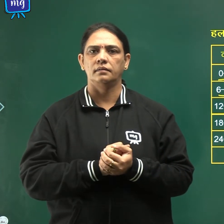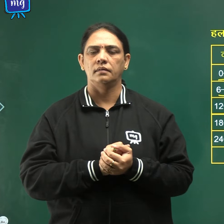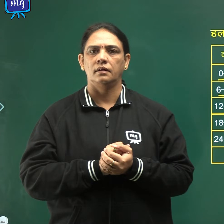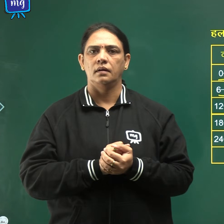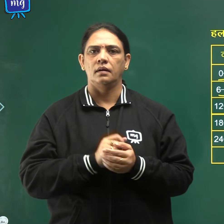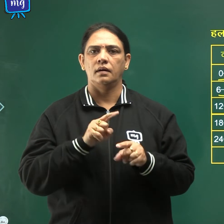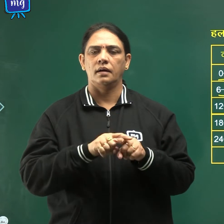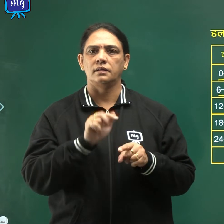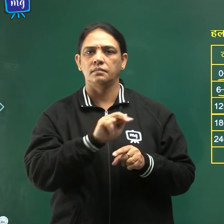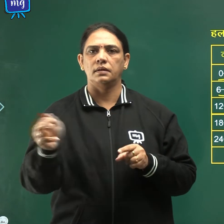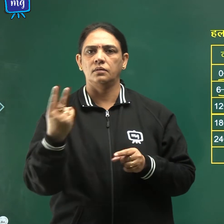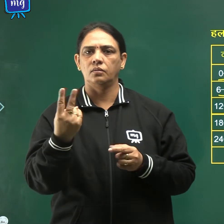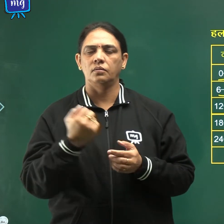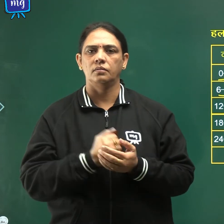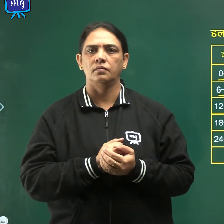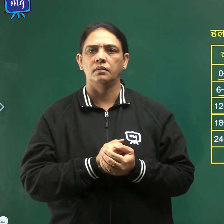मध्यमान